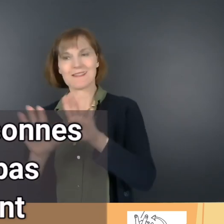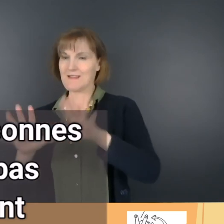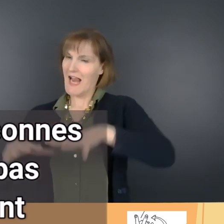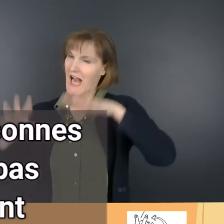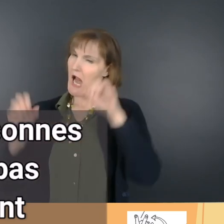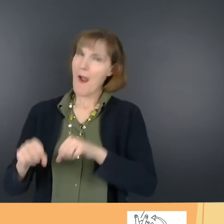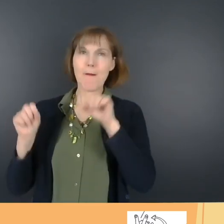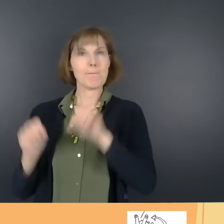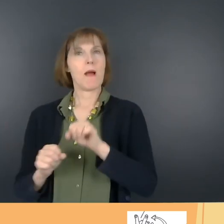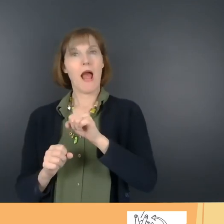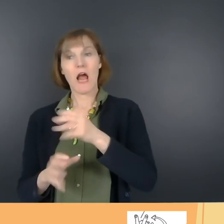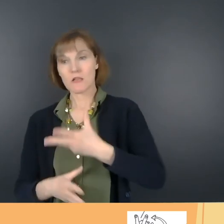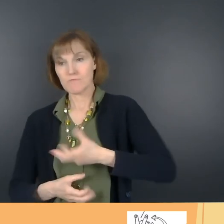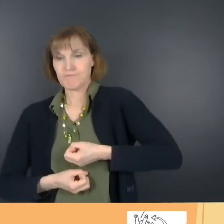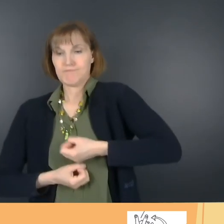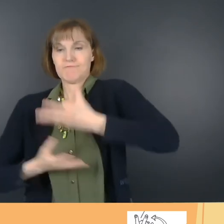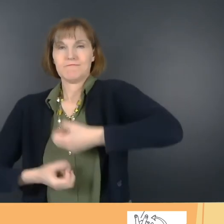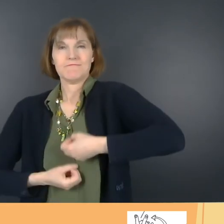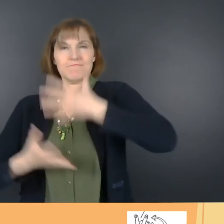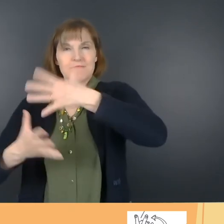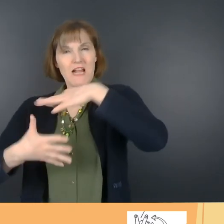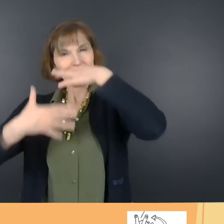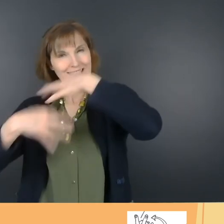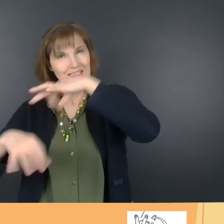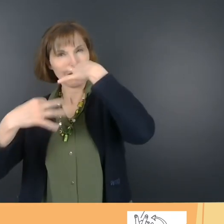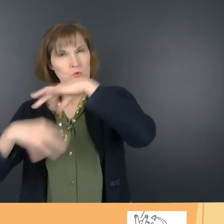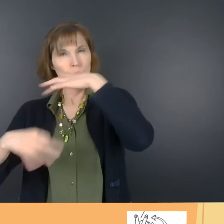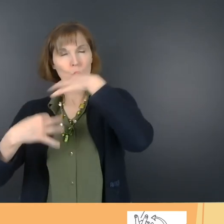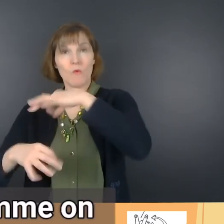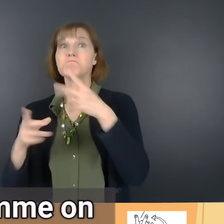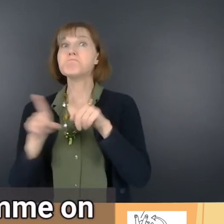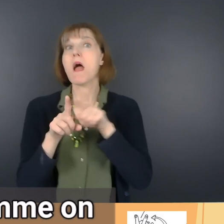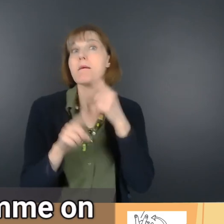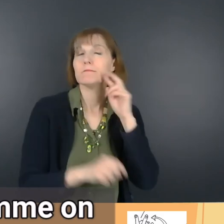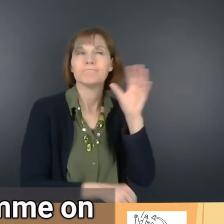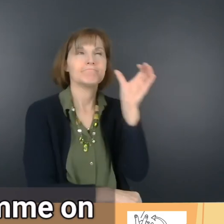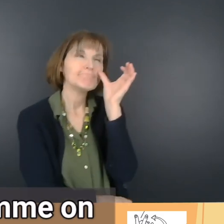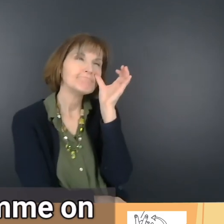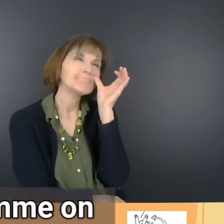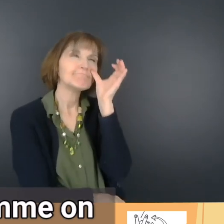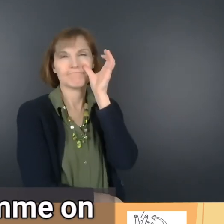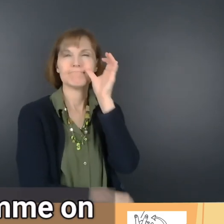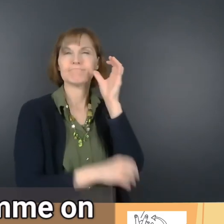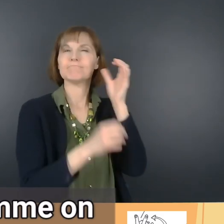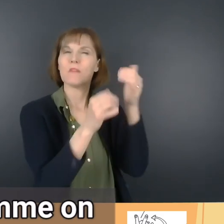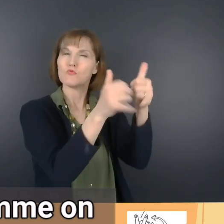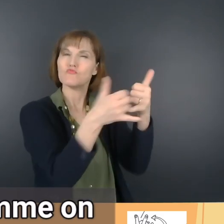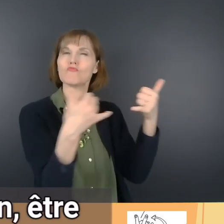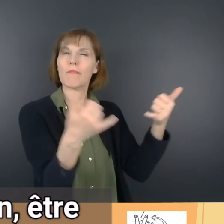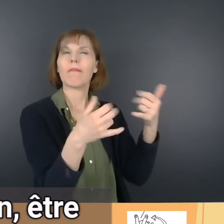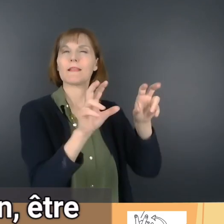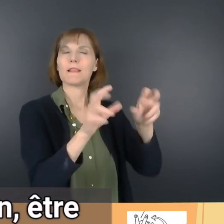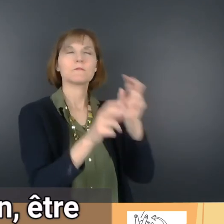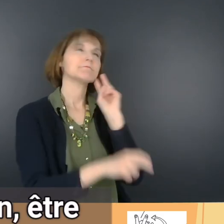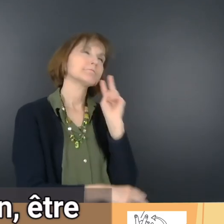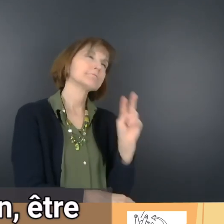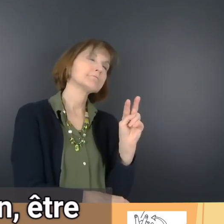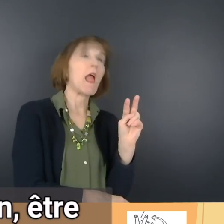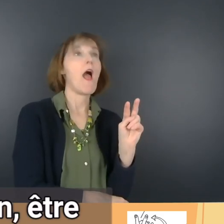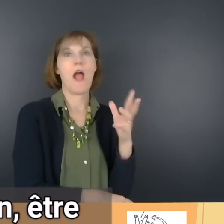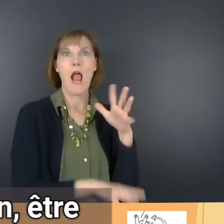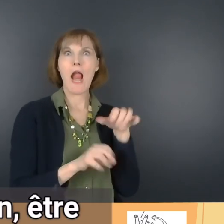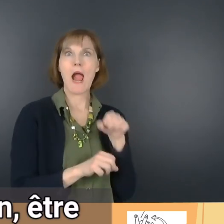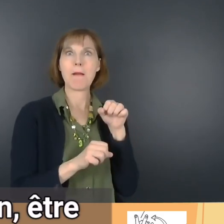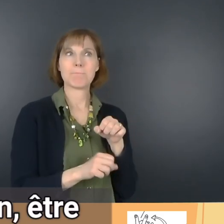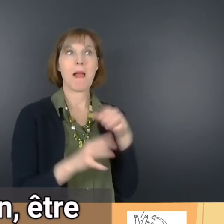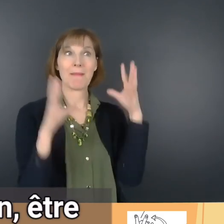communiquer, mais aussi être capable de donner des discours de qualité. Comme on écoute les informations à la télévision, être